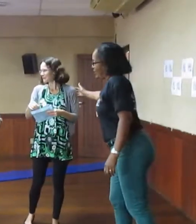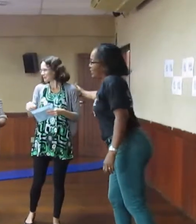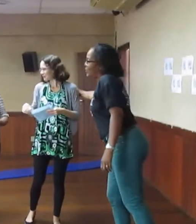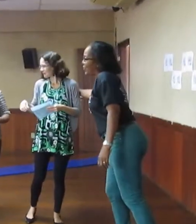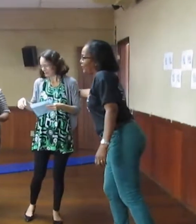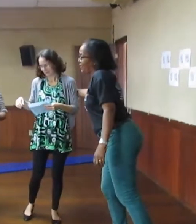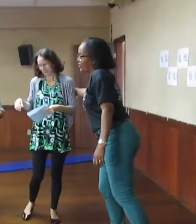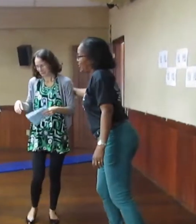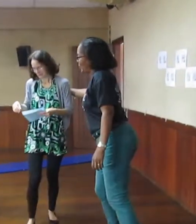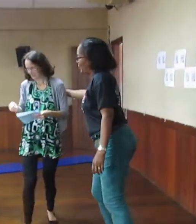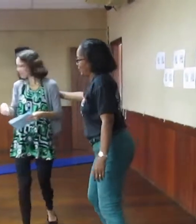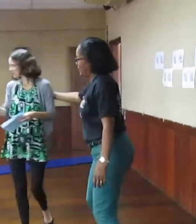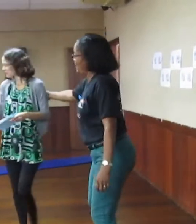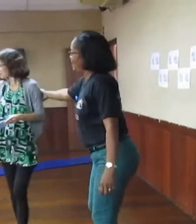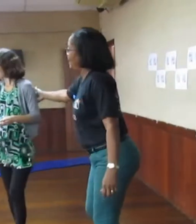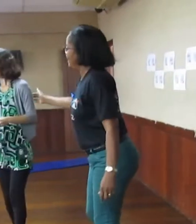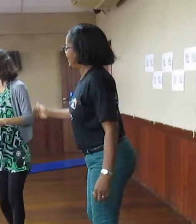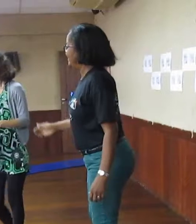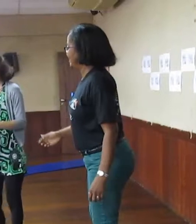Primeiro gira um pouquinho à frente, gira um pouquinho à frente.